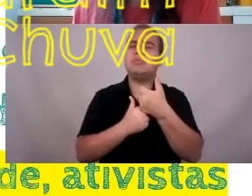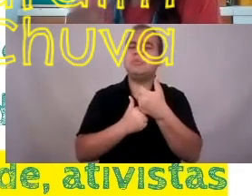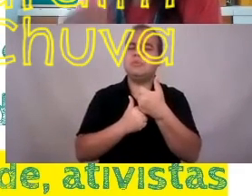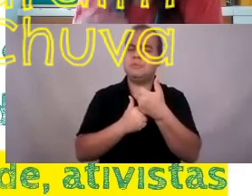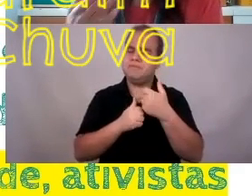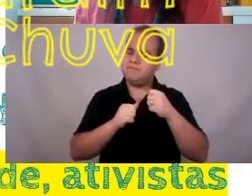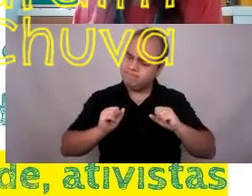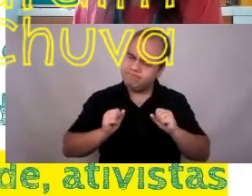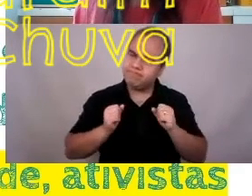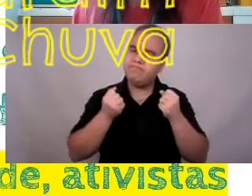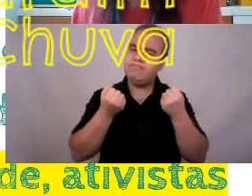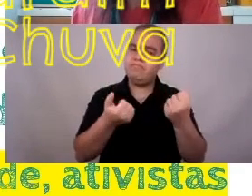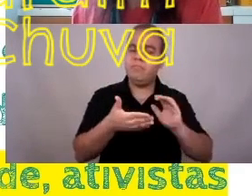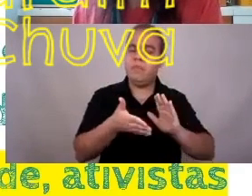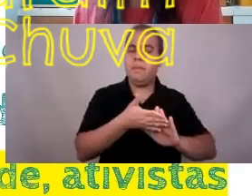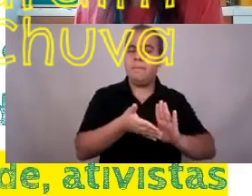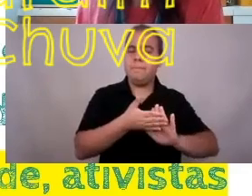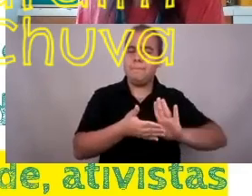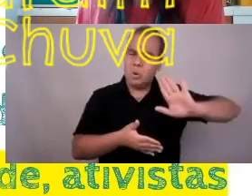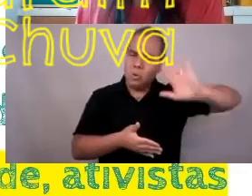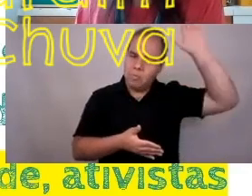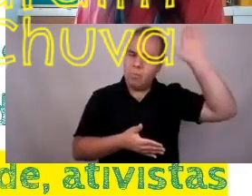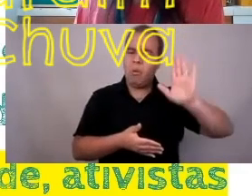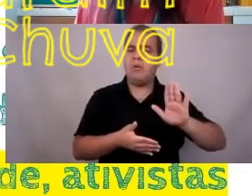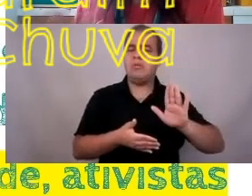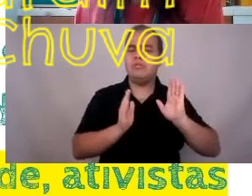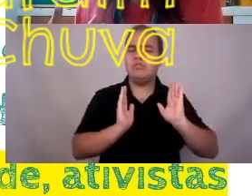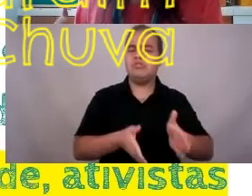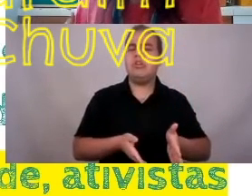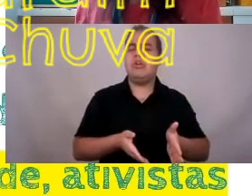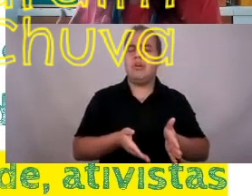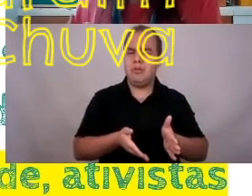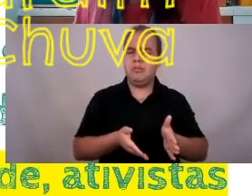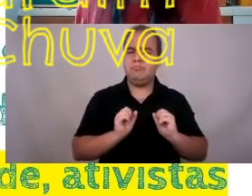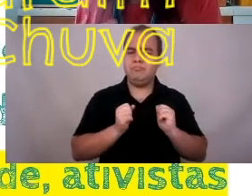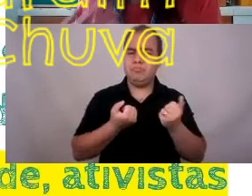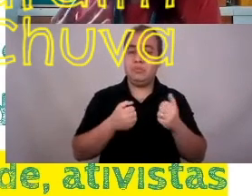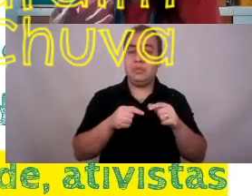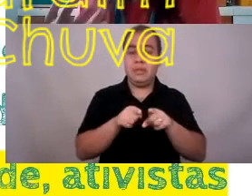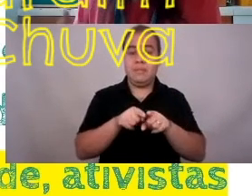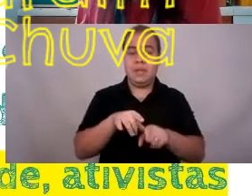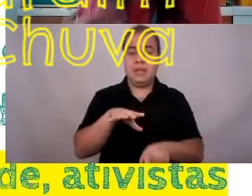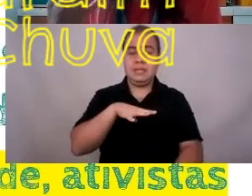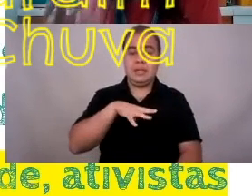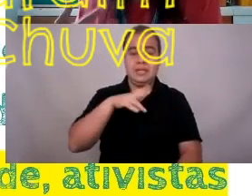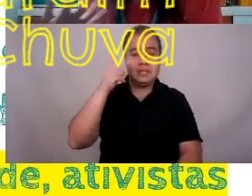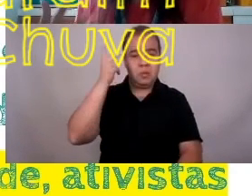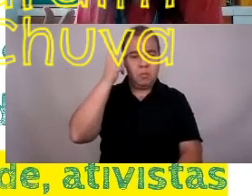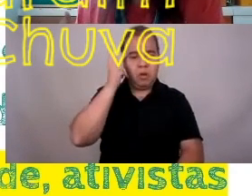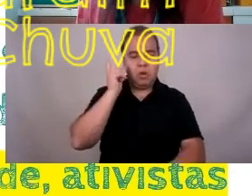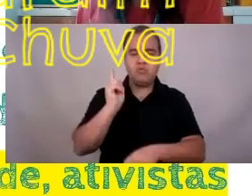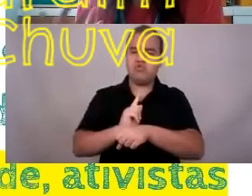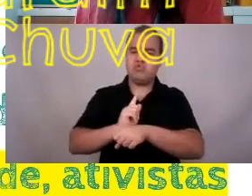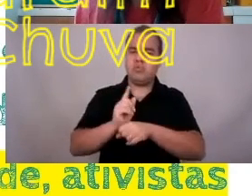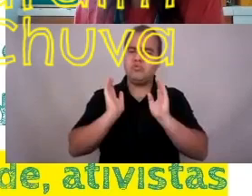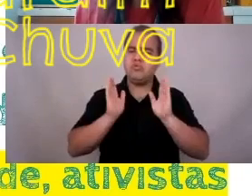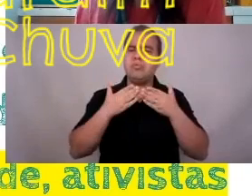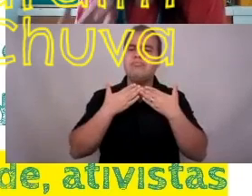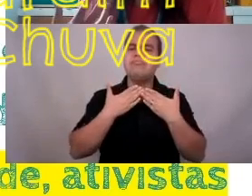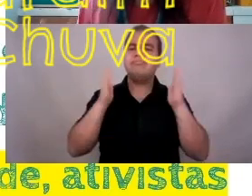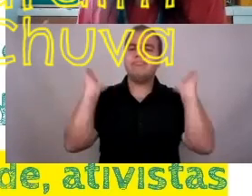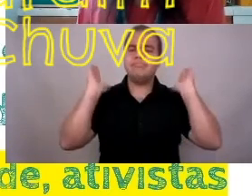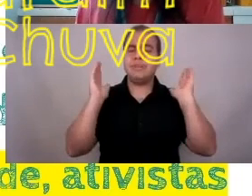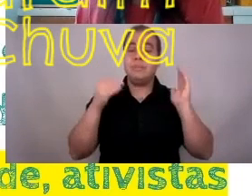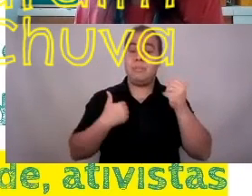integralmente essa proposta, vem aí bravamente também dando suporte. E a cidade de São Paulo, gestores que estão, acho que, se abrindo cada vez mais para